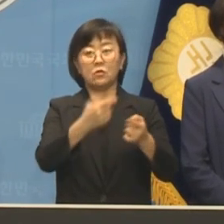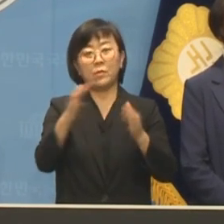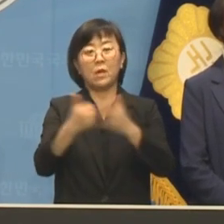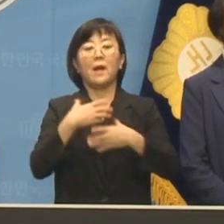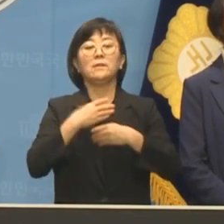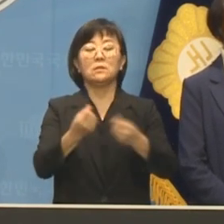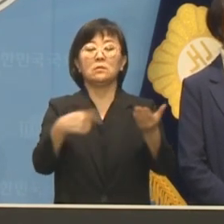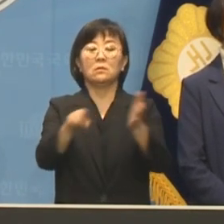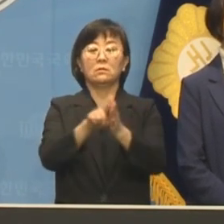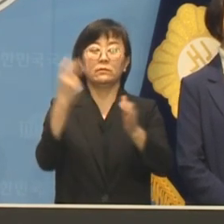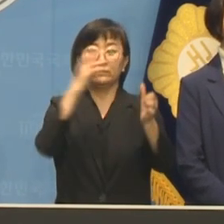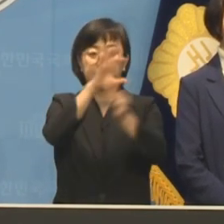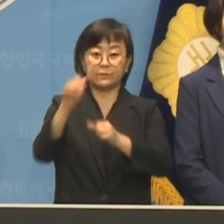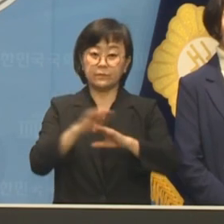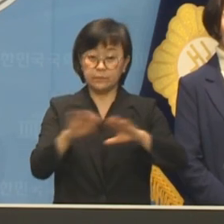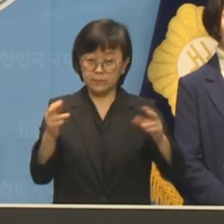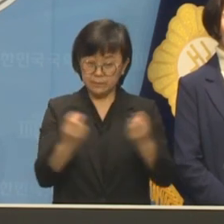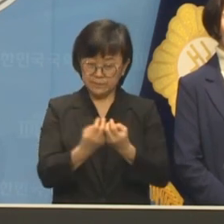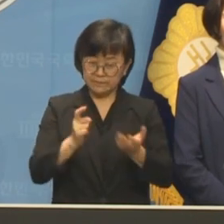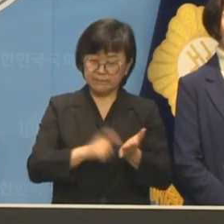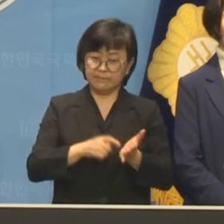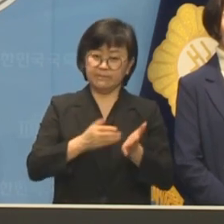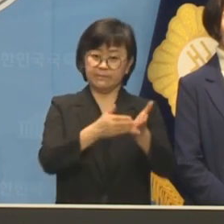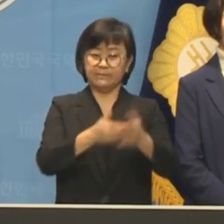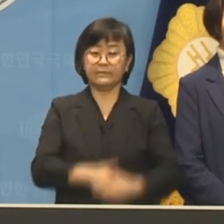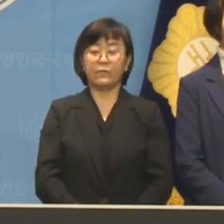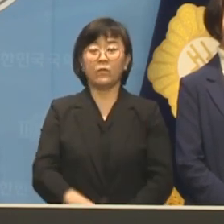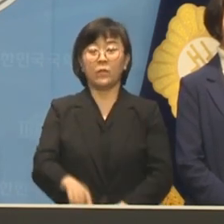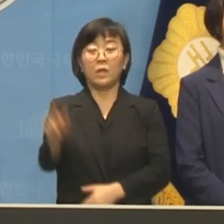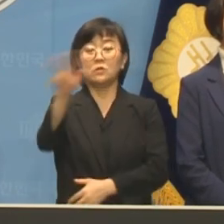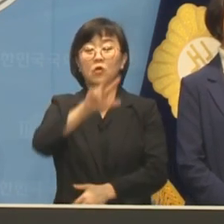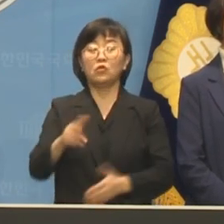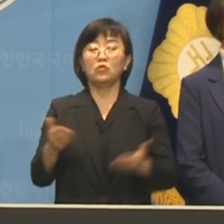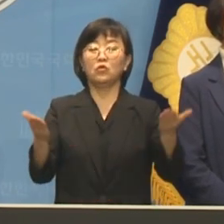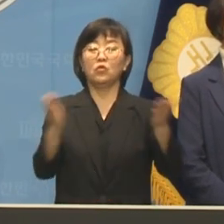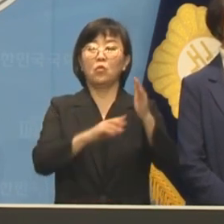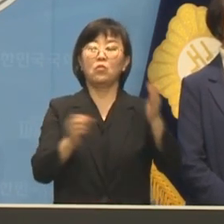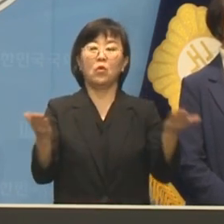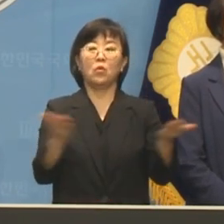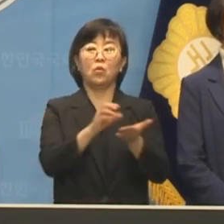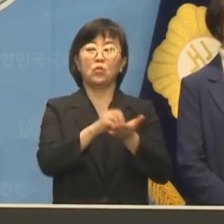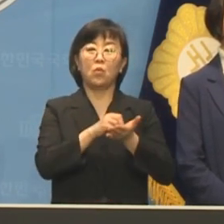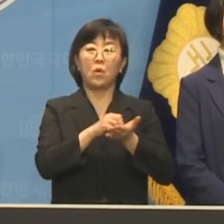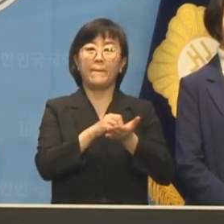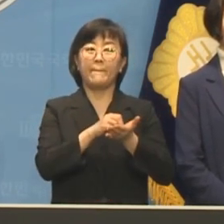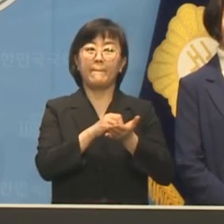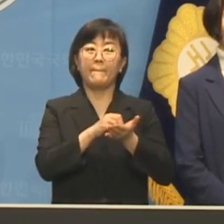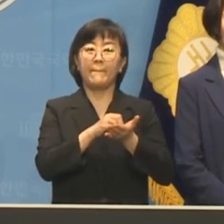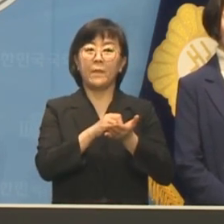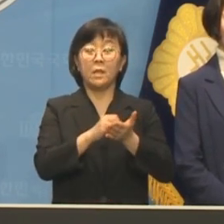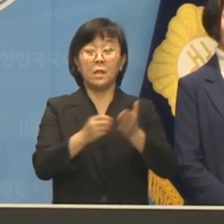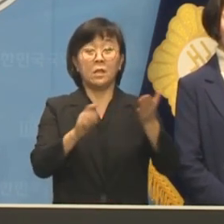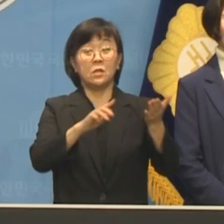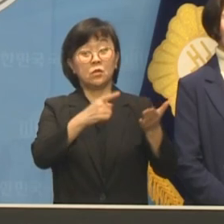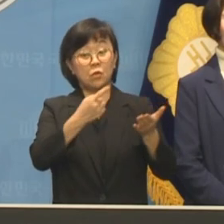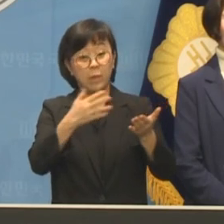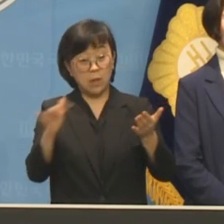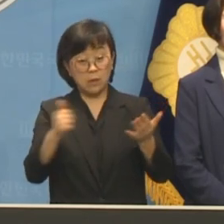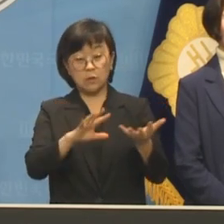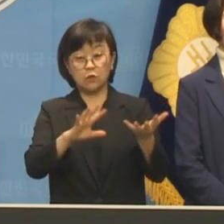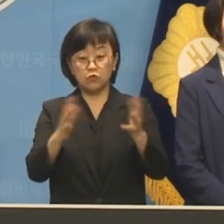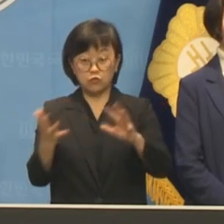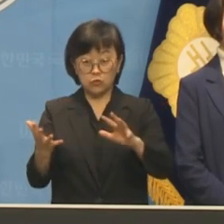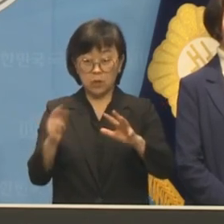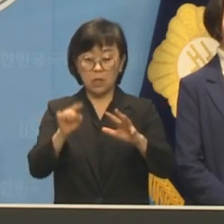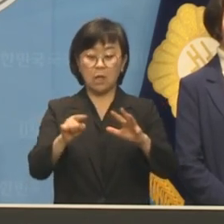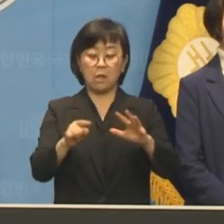지킬 수 있는 대책 마련을 촉구합니다. 전국 공무원 노동조합 소방본부는 소방관들의 희생이 더 이상